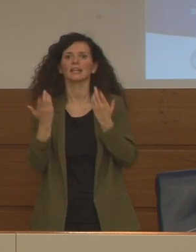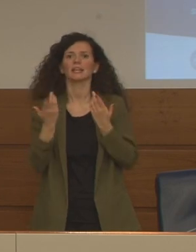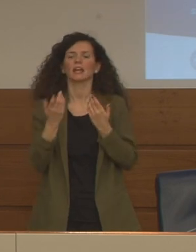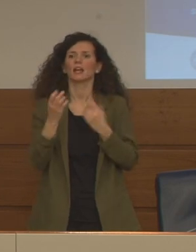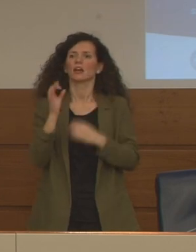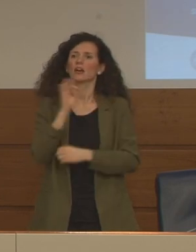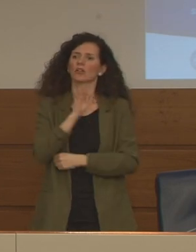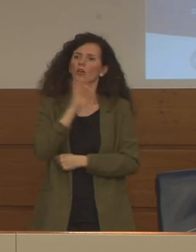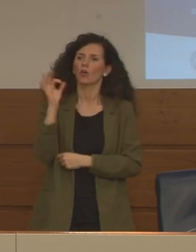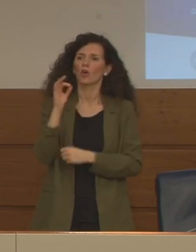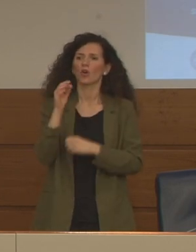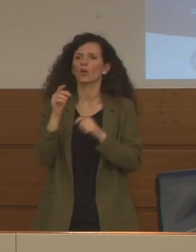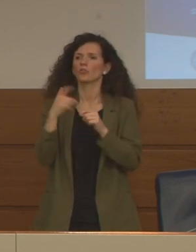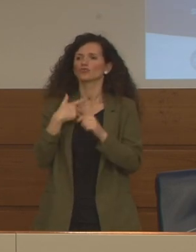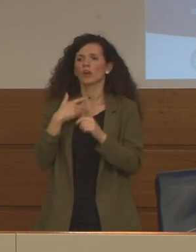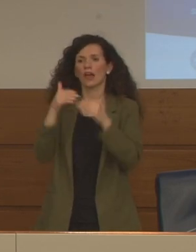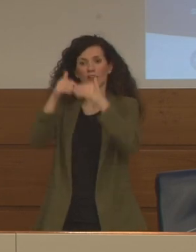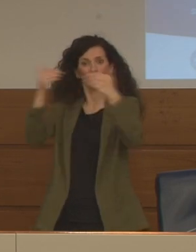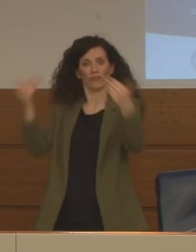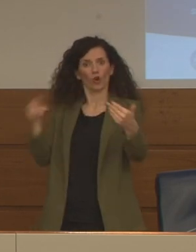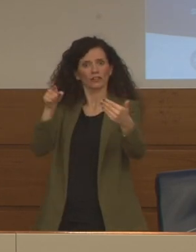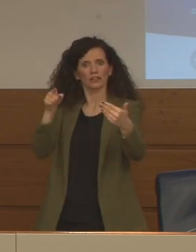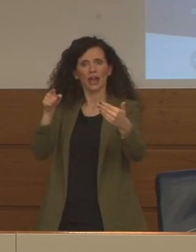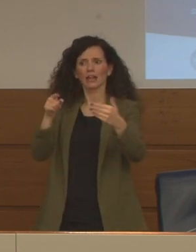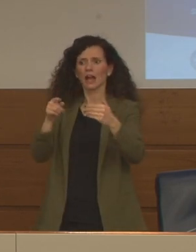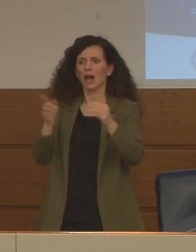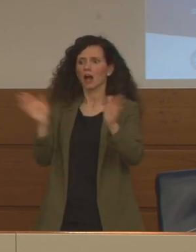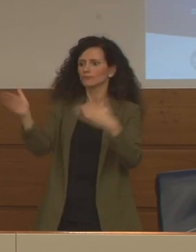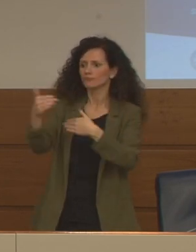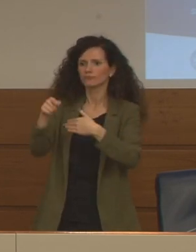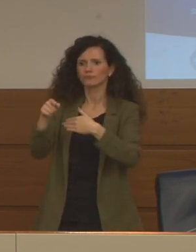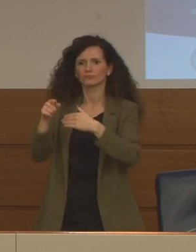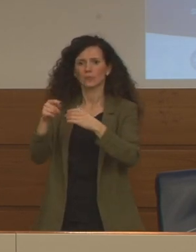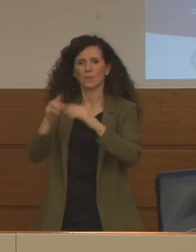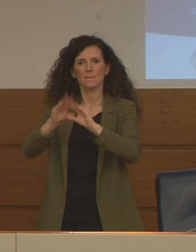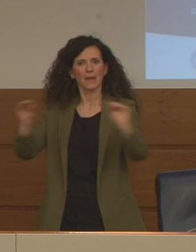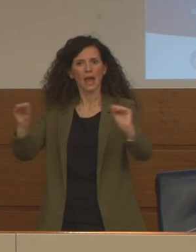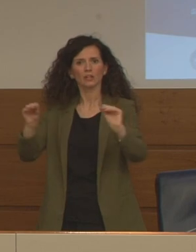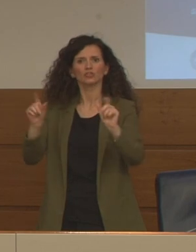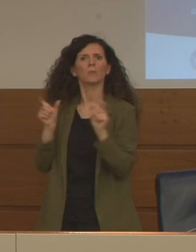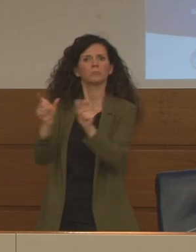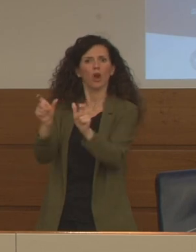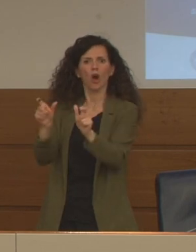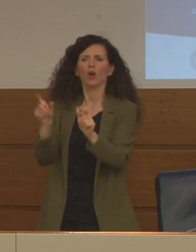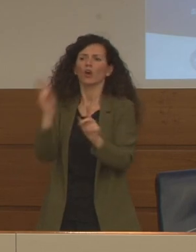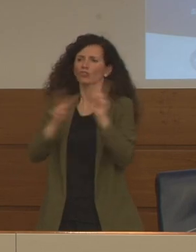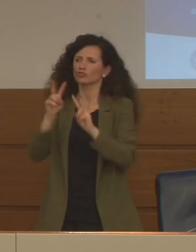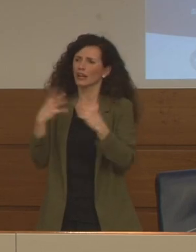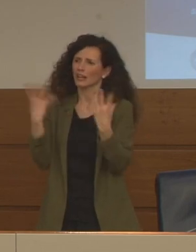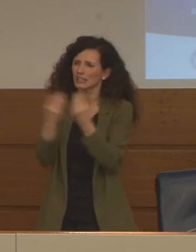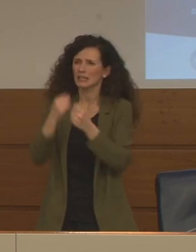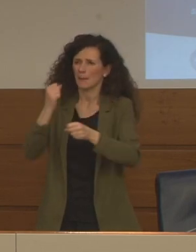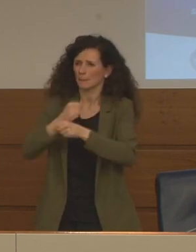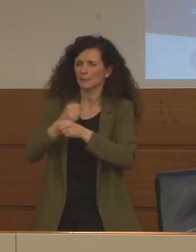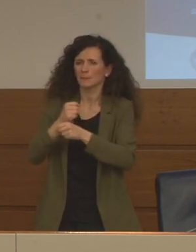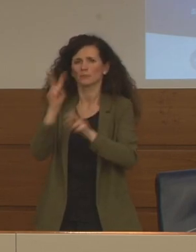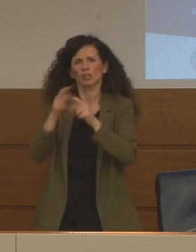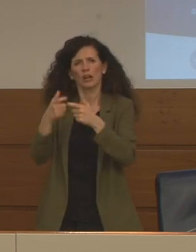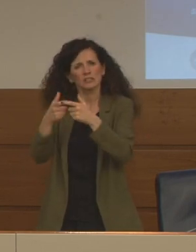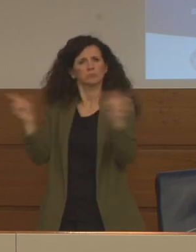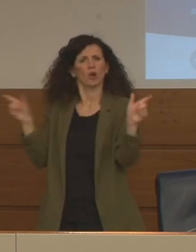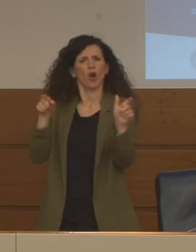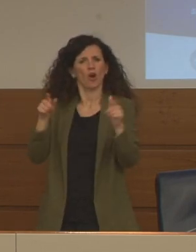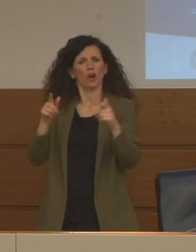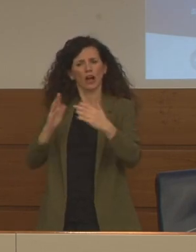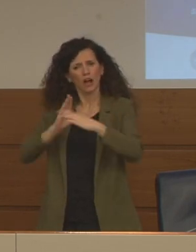delle merci che sono fermi alle frontiere questo è il tema è quello di